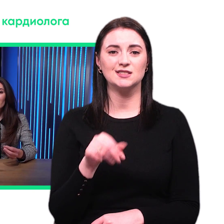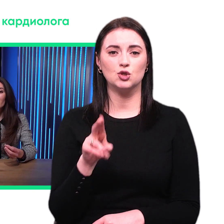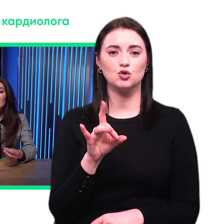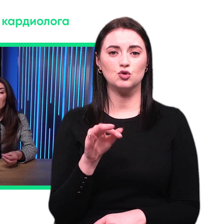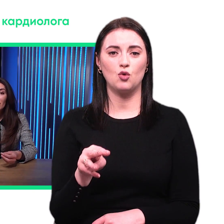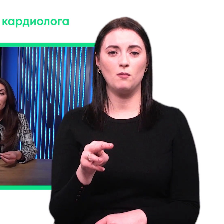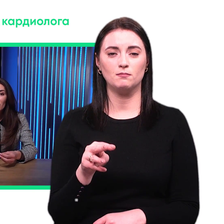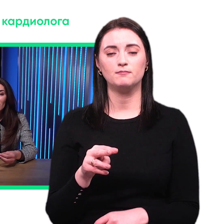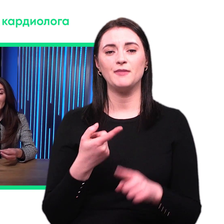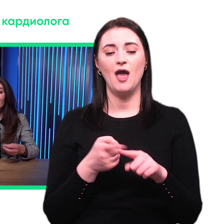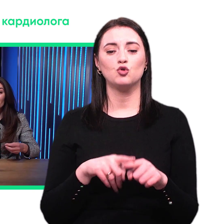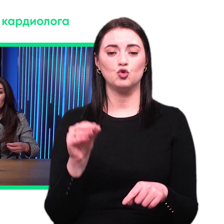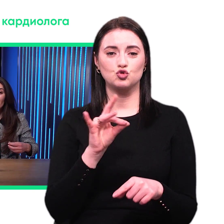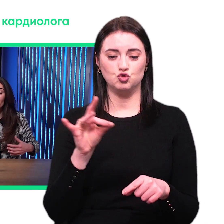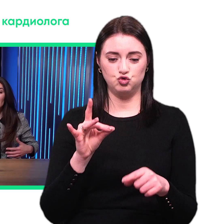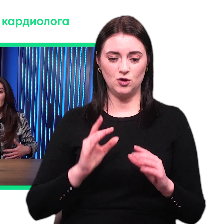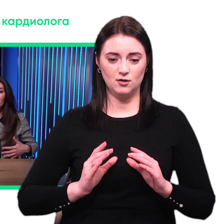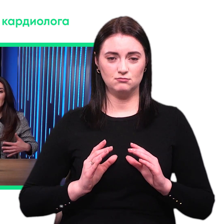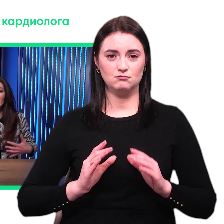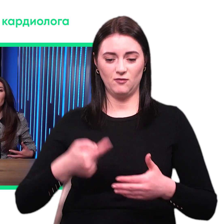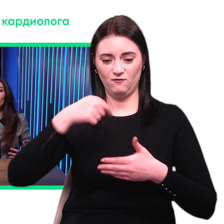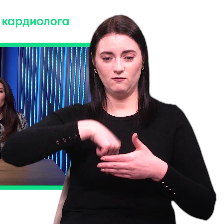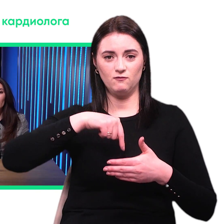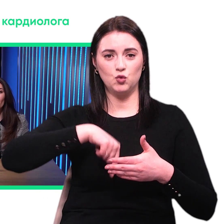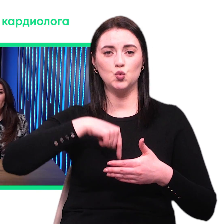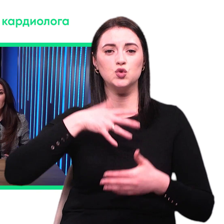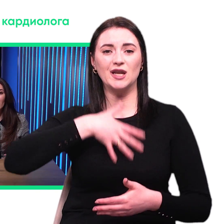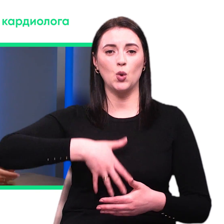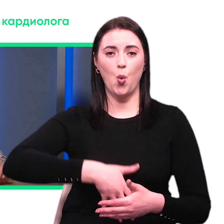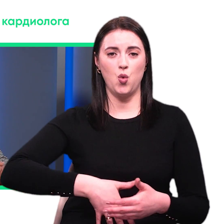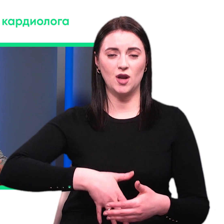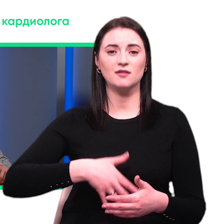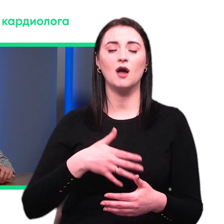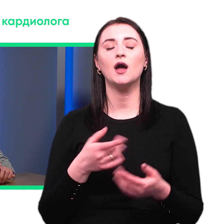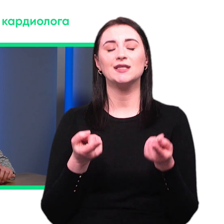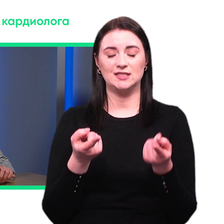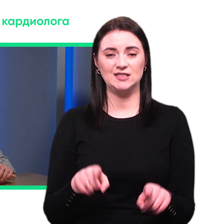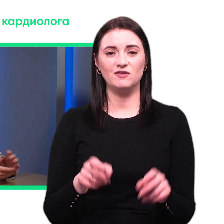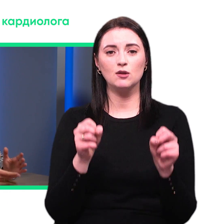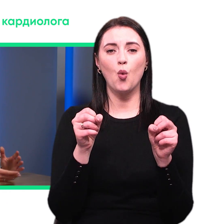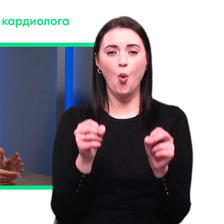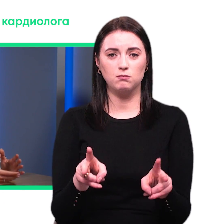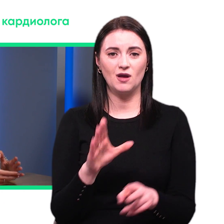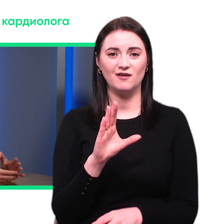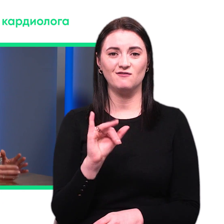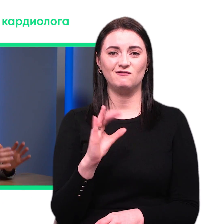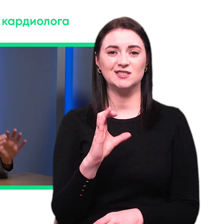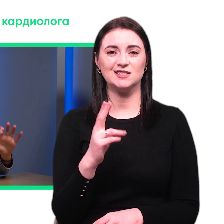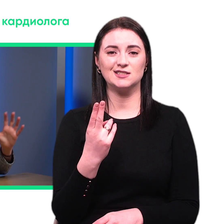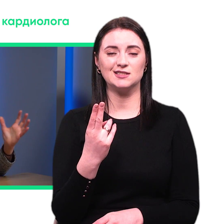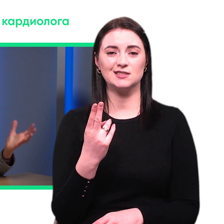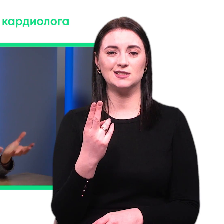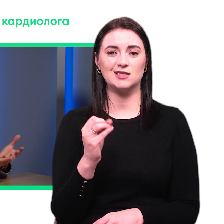Отложение висцерального жира – это жир, который откладывается на внутренних органах. Действительно опасен висцеральный жир,